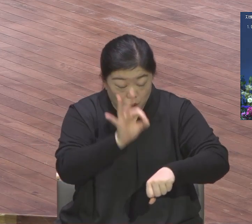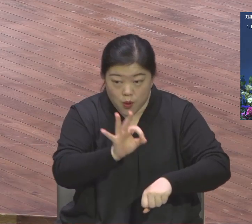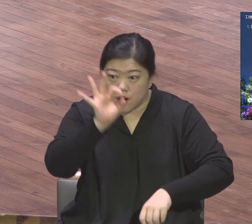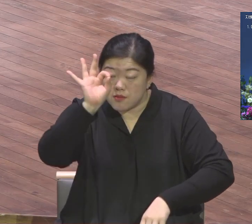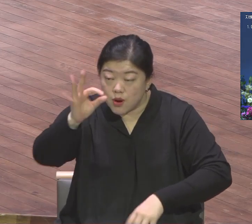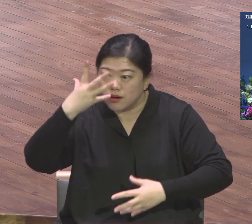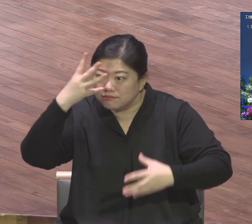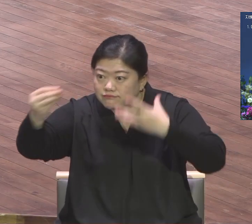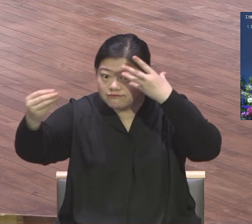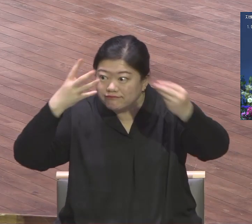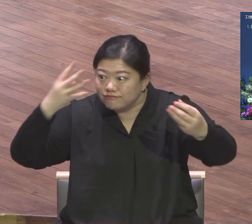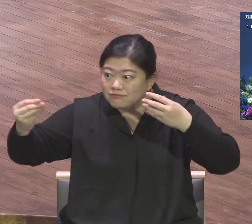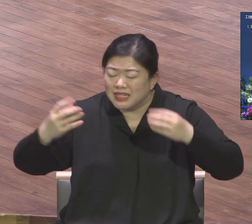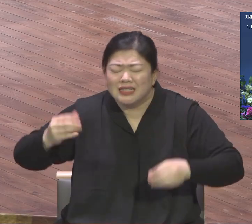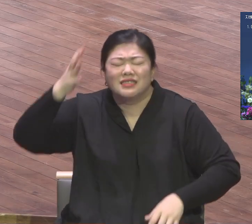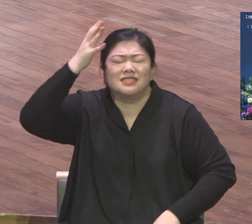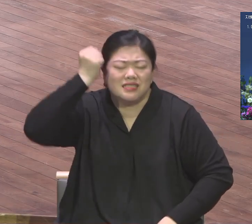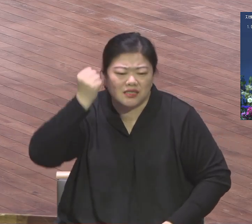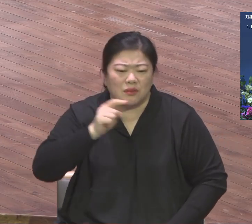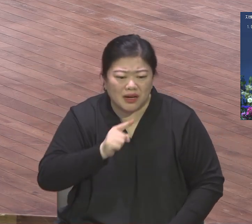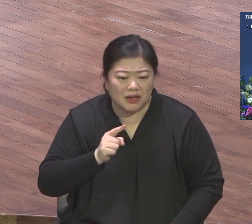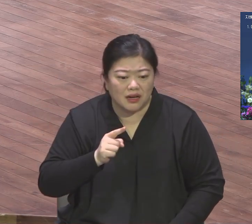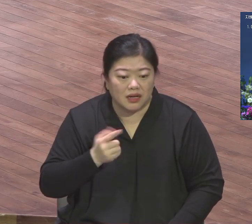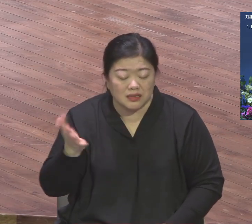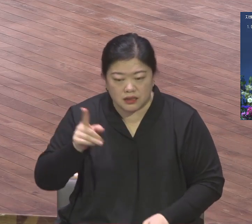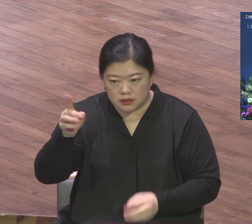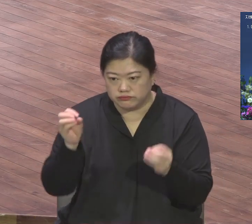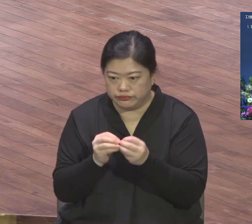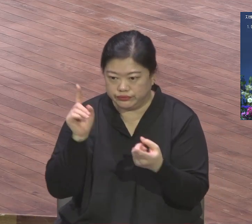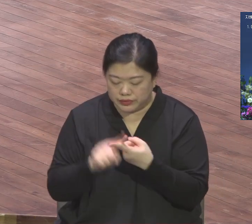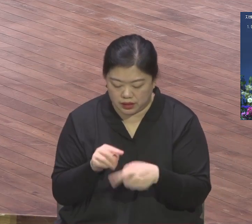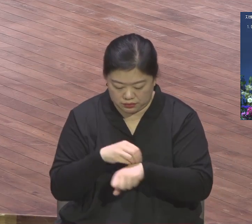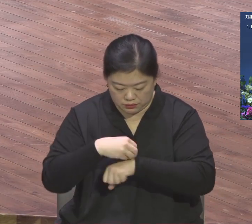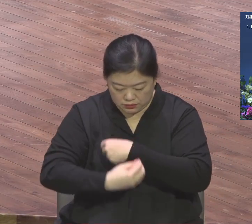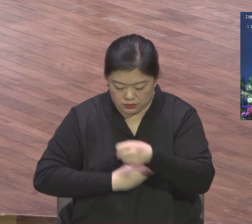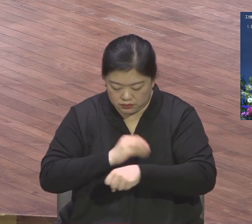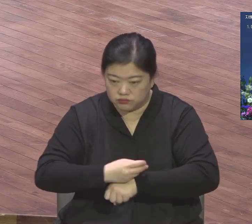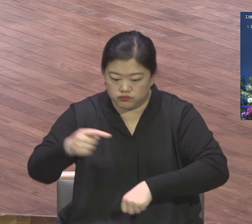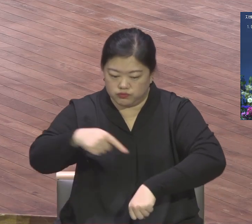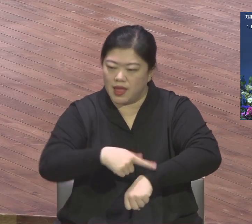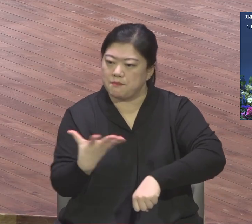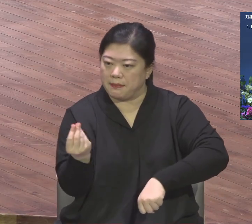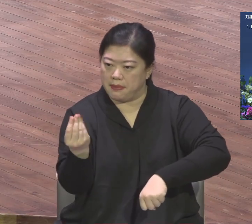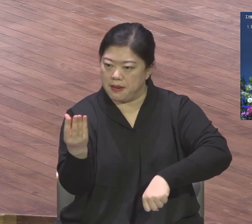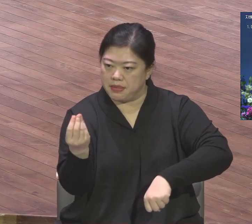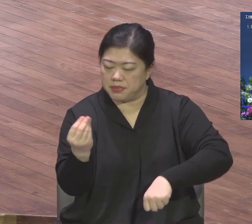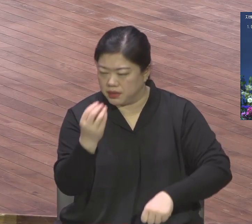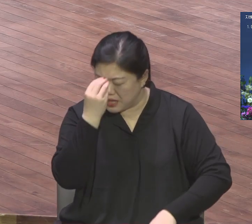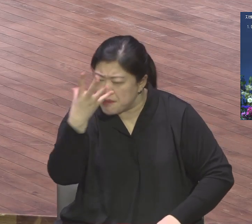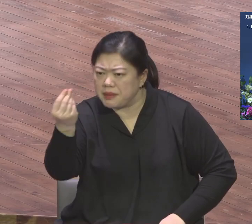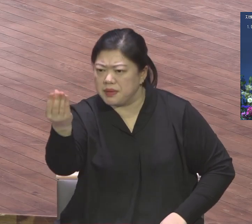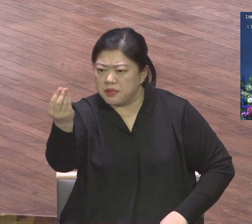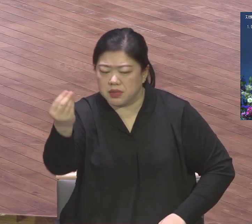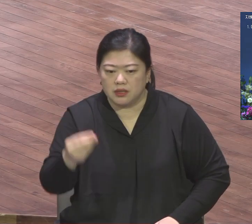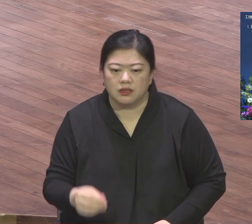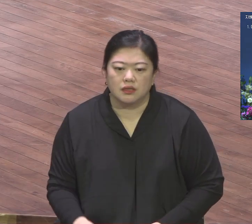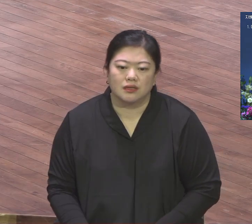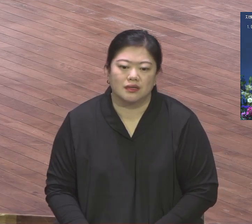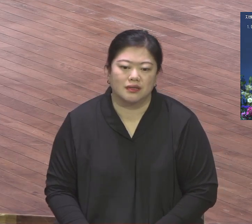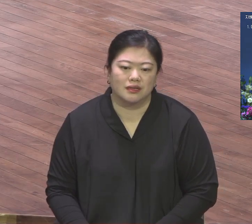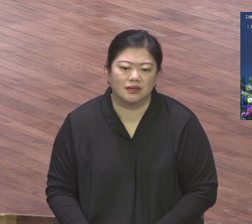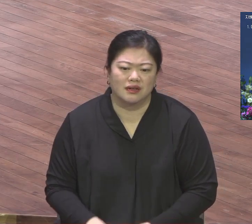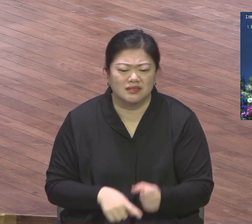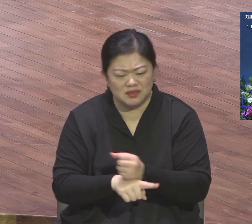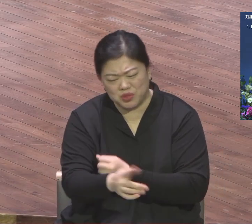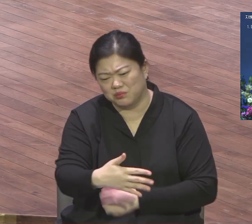몰라. 그대로라도. 그런데도 세계를 지배하고 있잖아. 노벨상. 세계